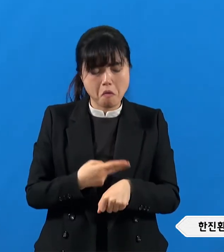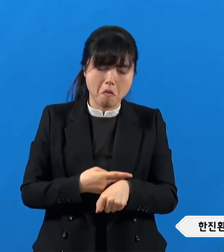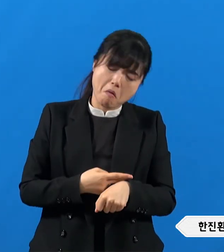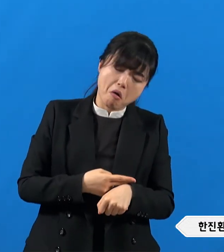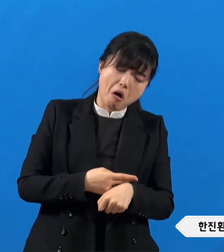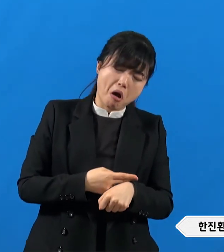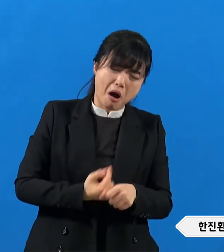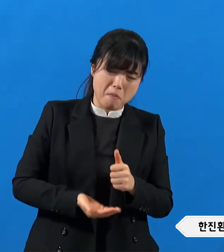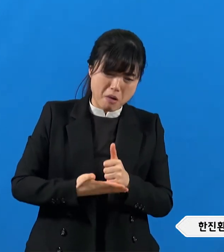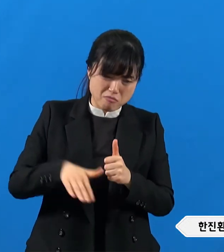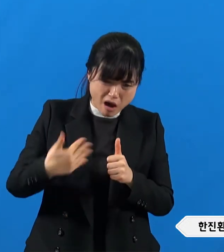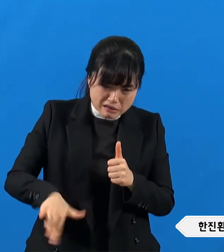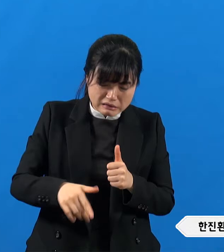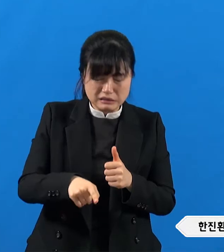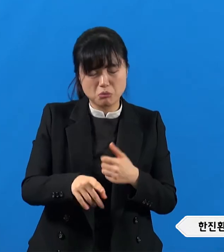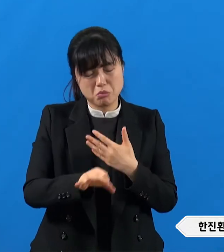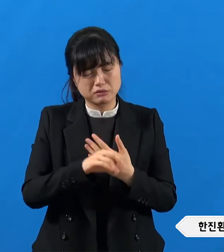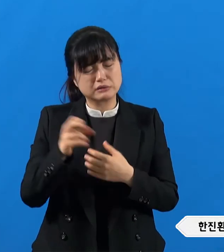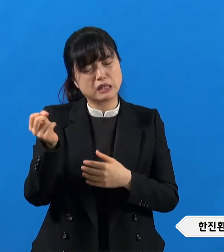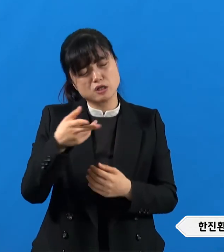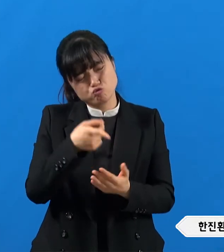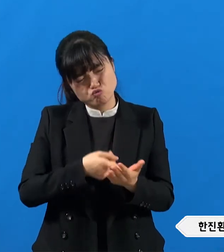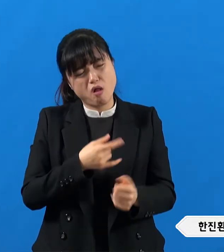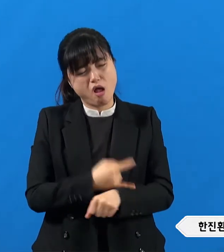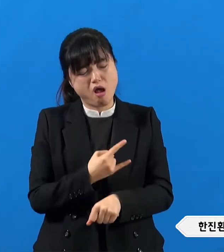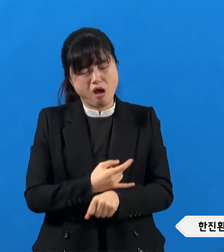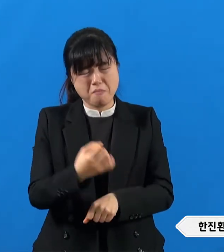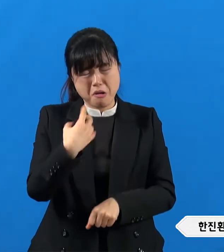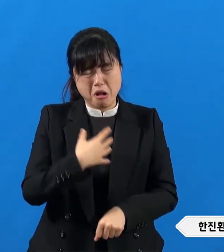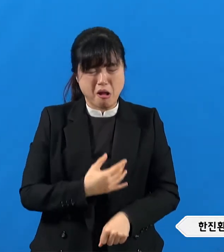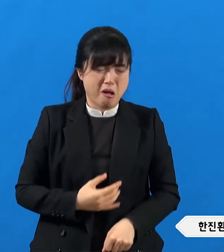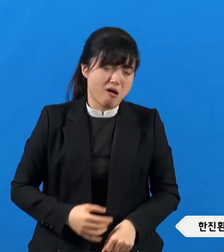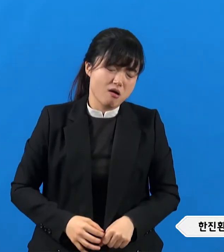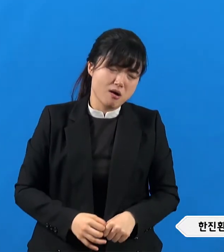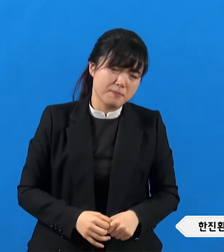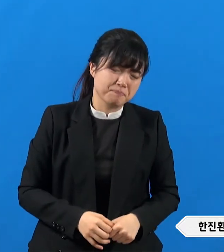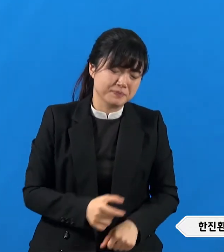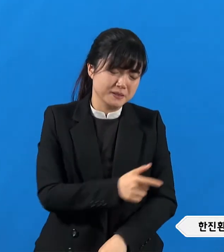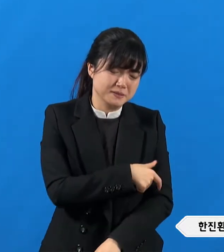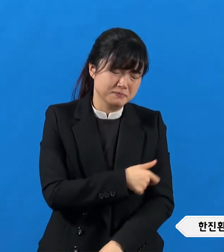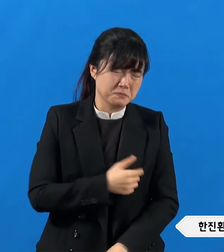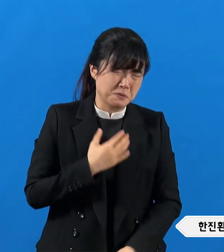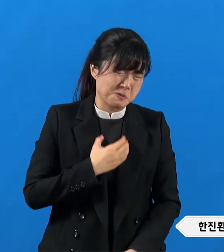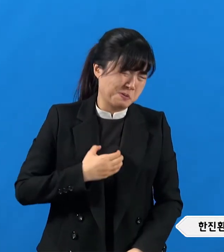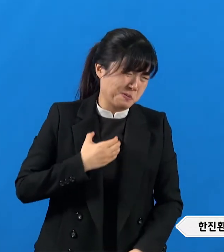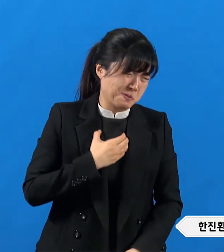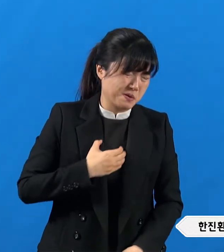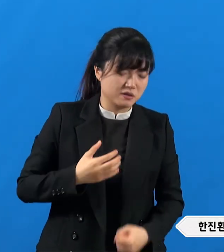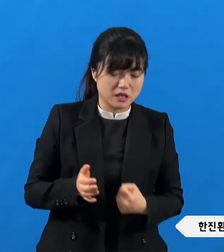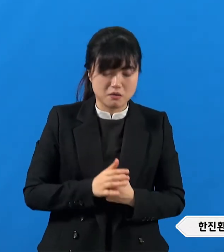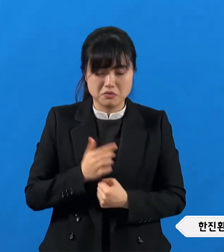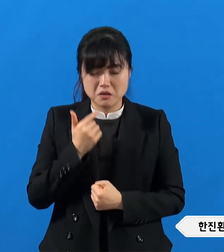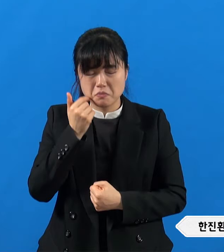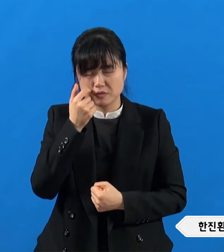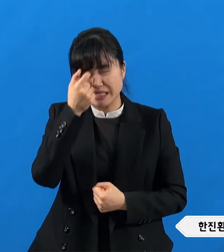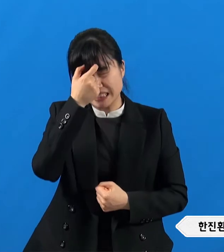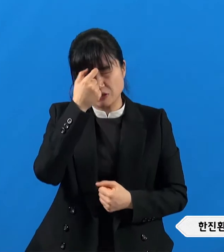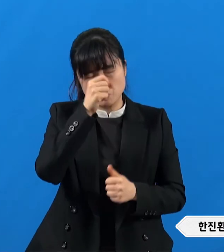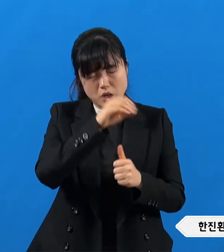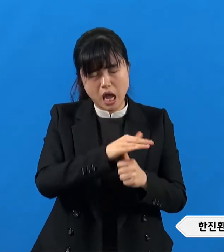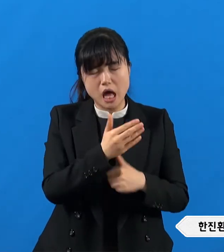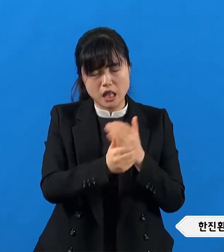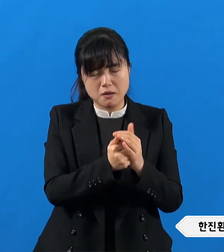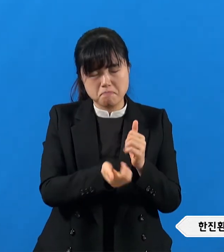해야 되는 게 아닌지 고민을 하고 있다고 합니다. 별 수 있습니까? 제가 기도했습니다. 하나님, 방구 나오게